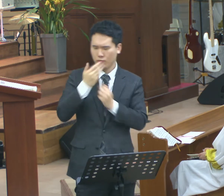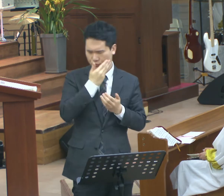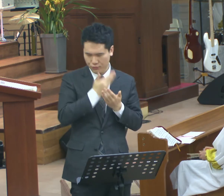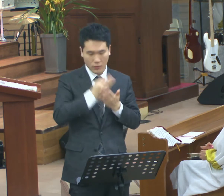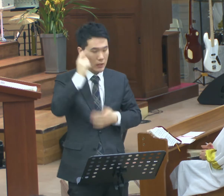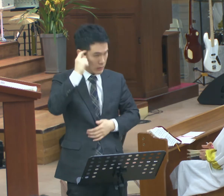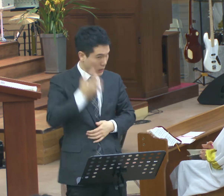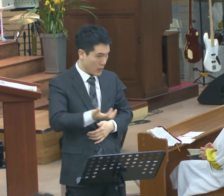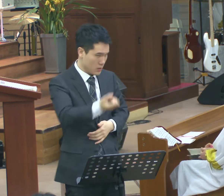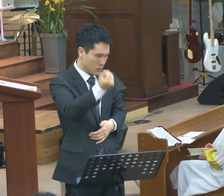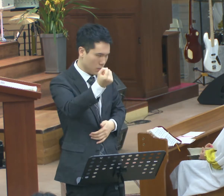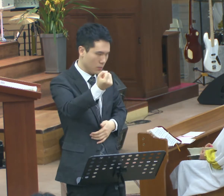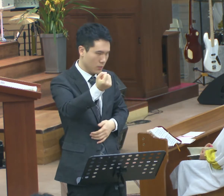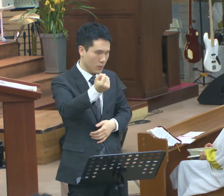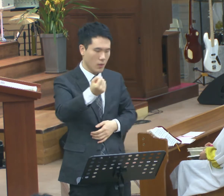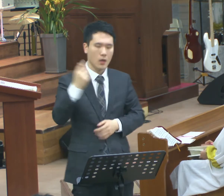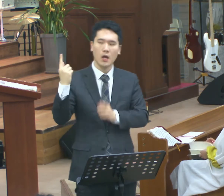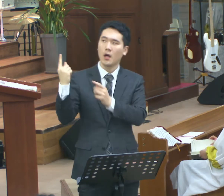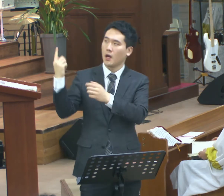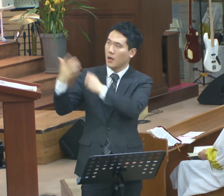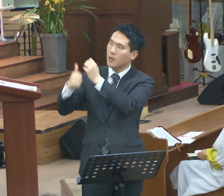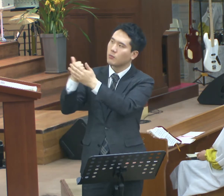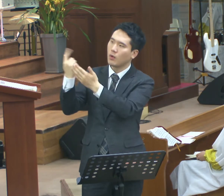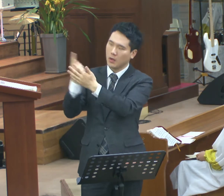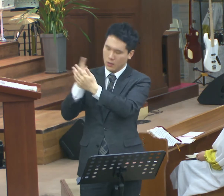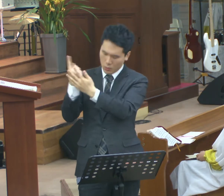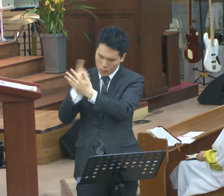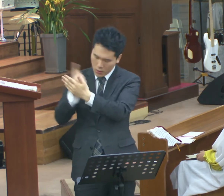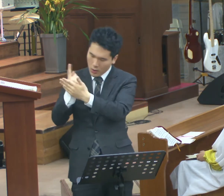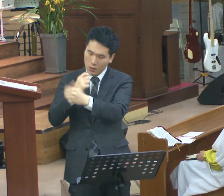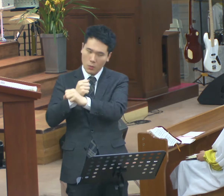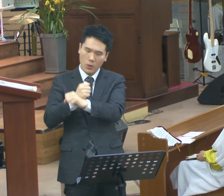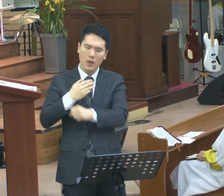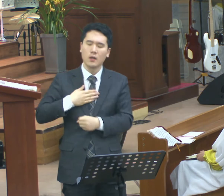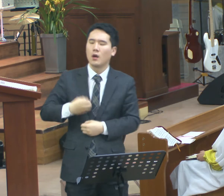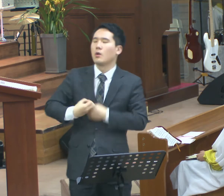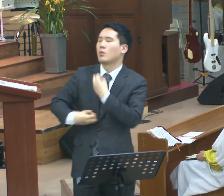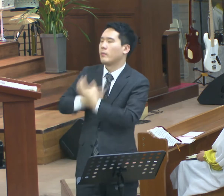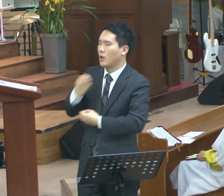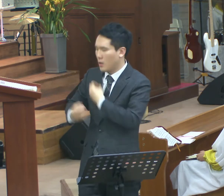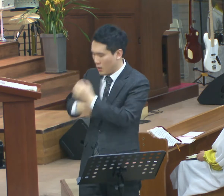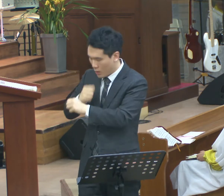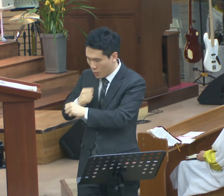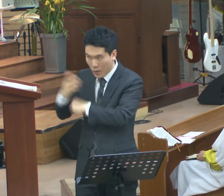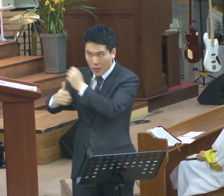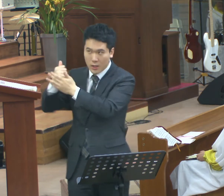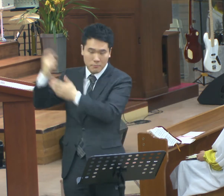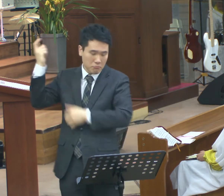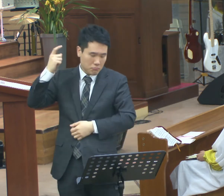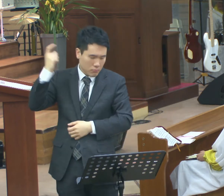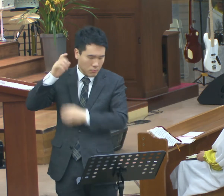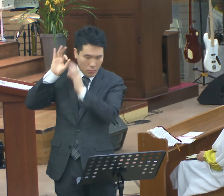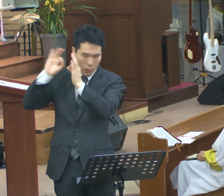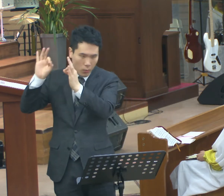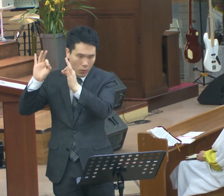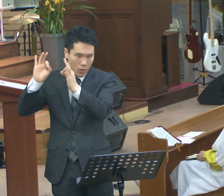그분과 교제하고 그분에게 내 얘기를 하고 그분의 음성을 듣고 그렇게 하는 시간을 점점 더 갖게